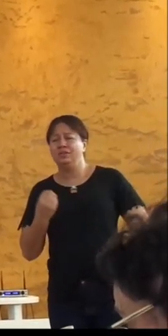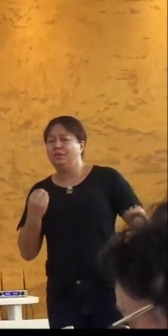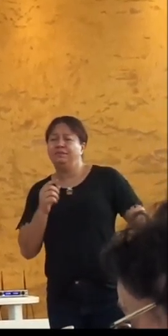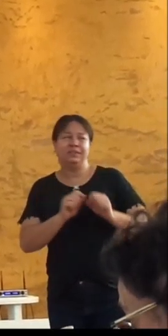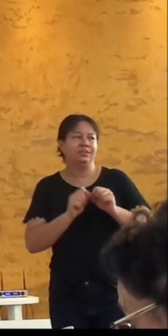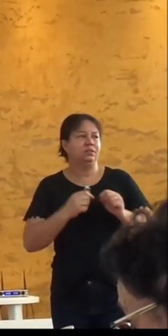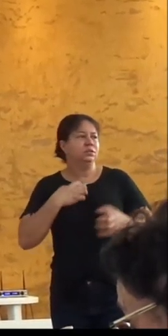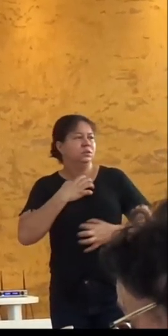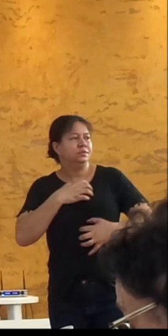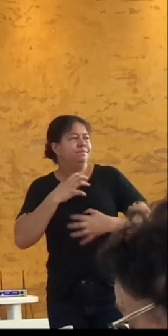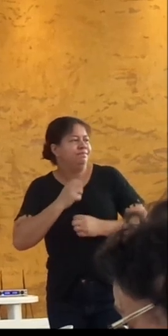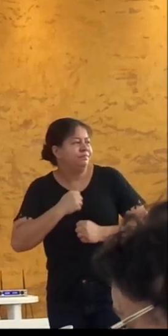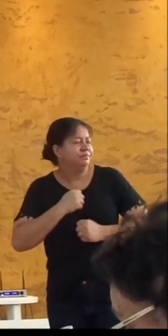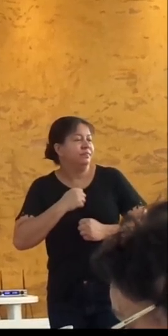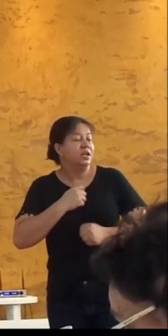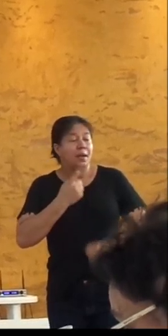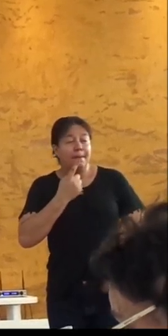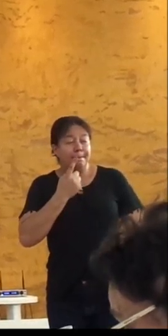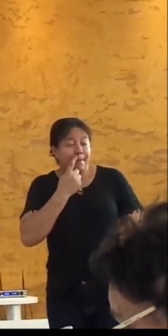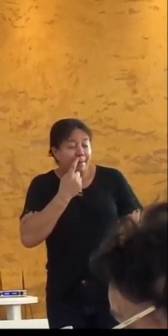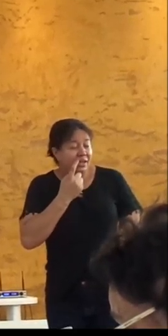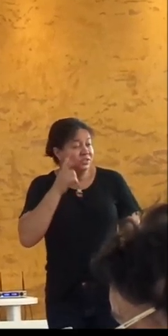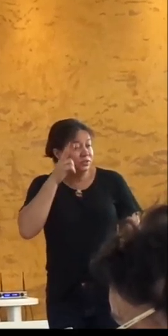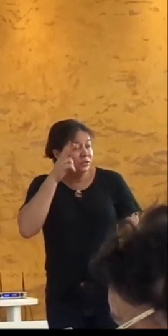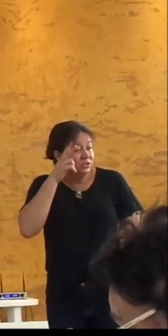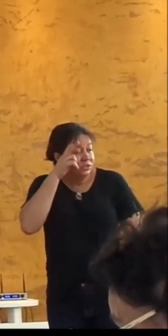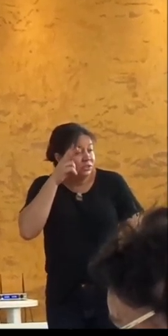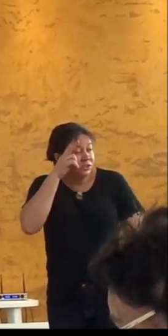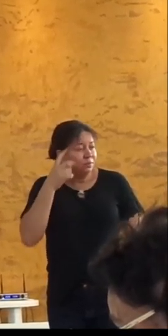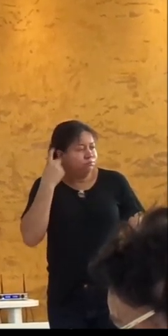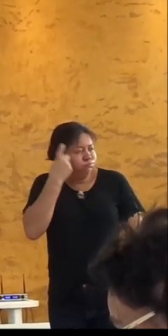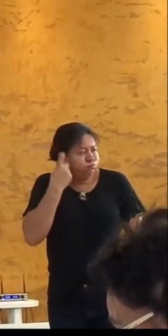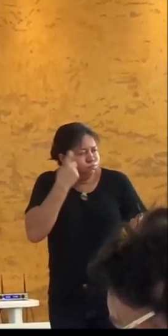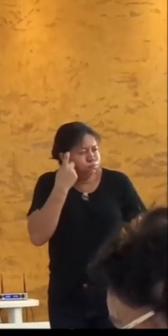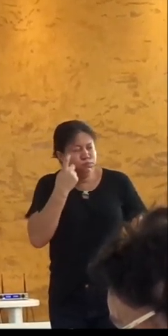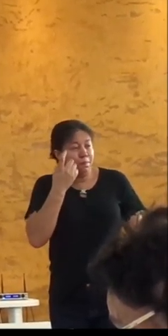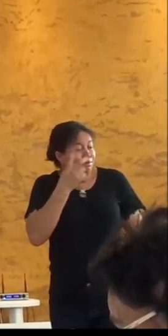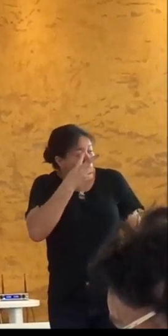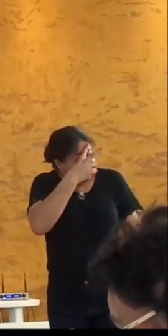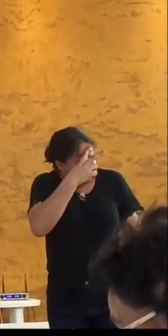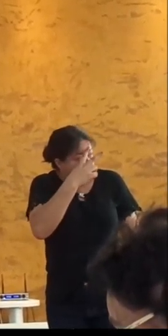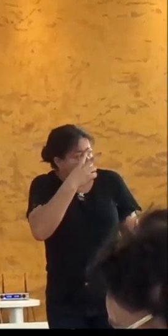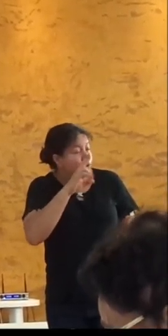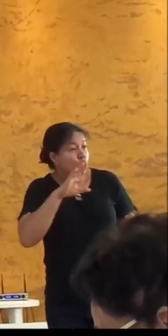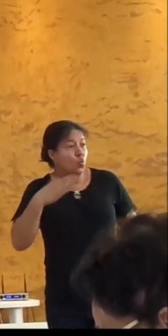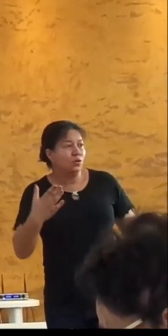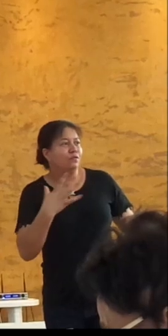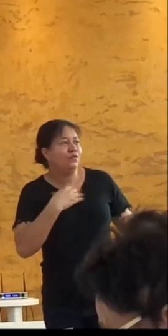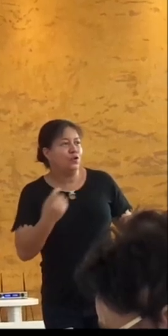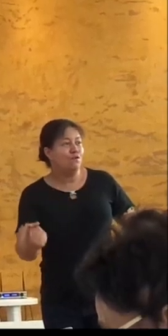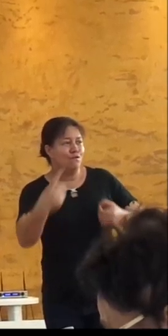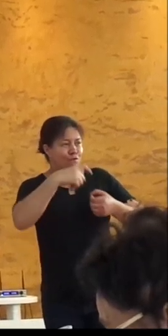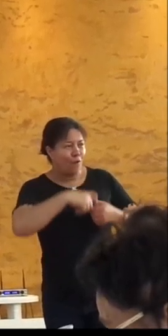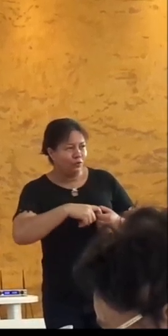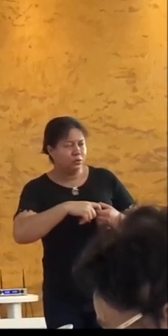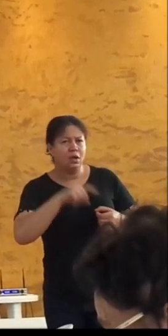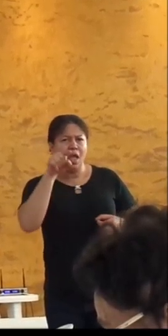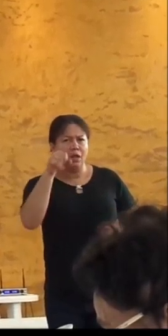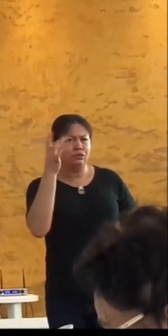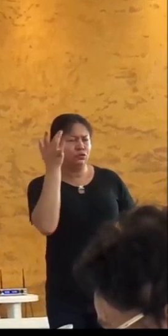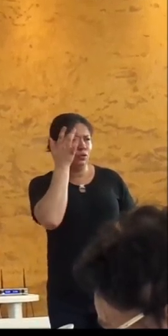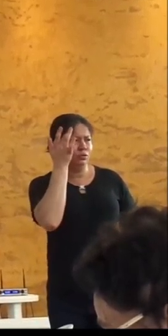num nível de preocupação tão grande que quando o filho retorna,